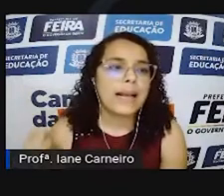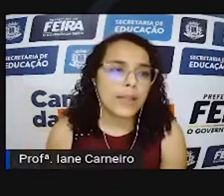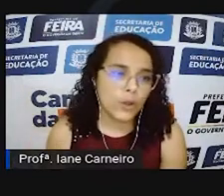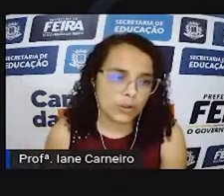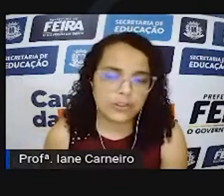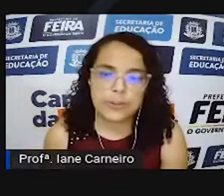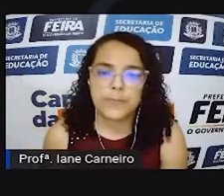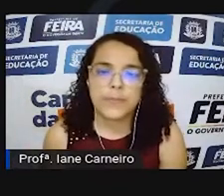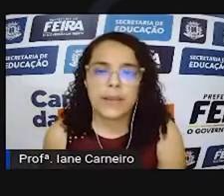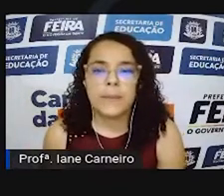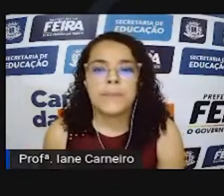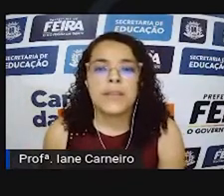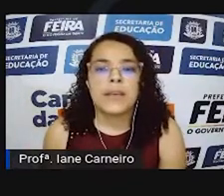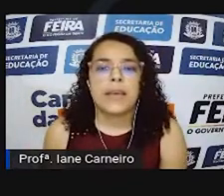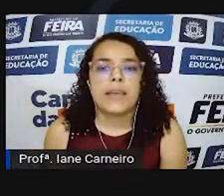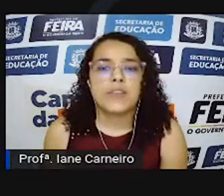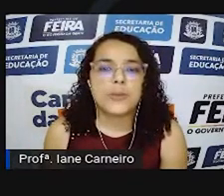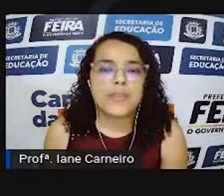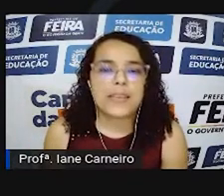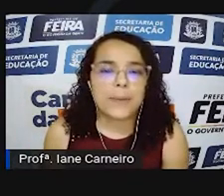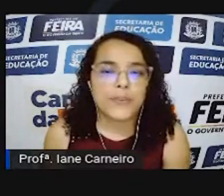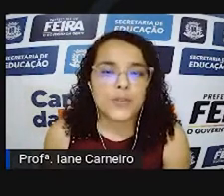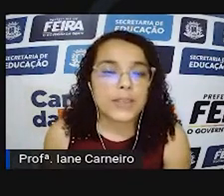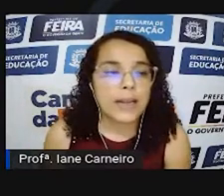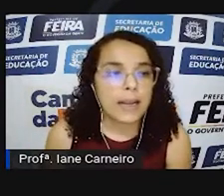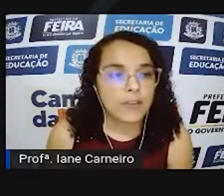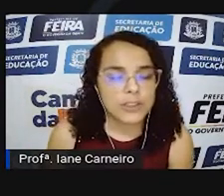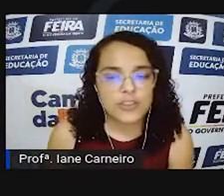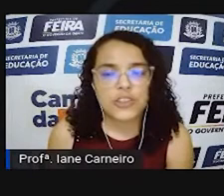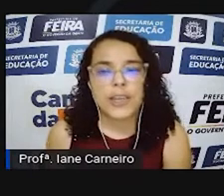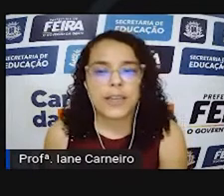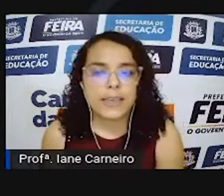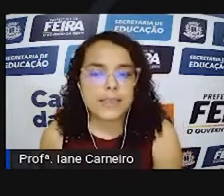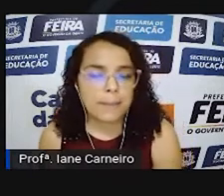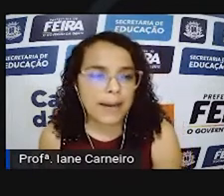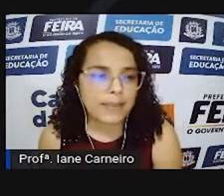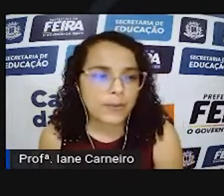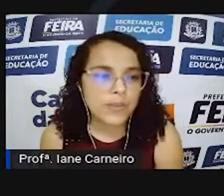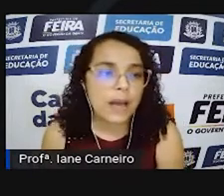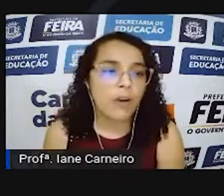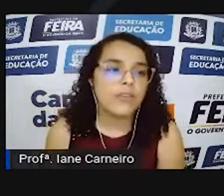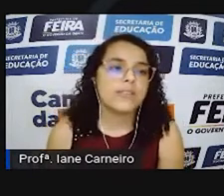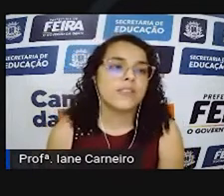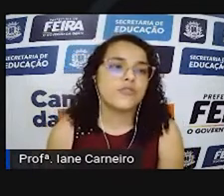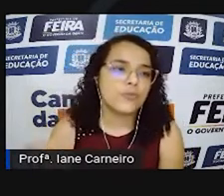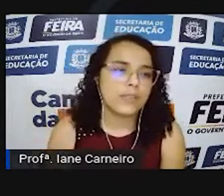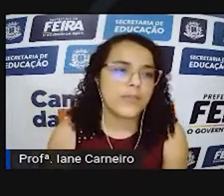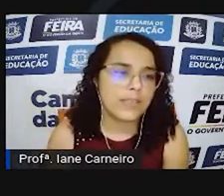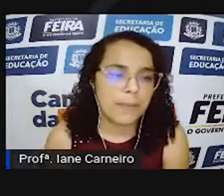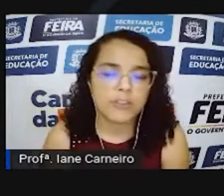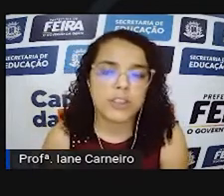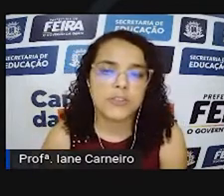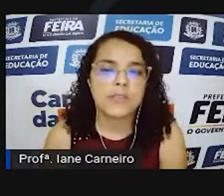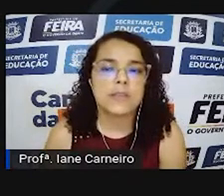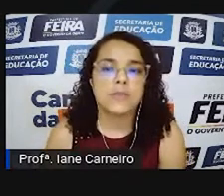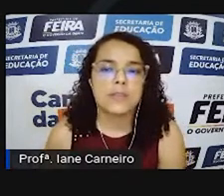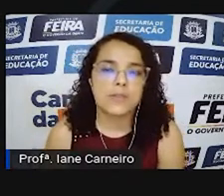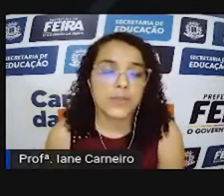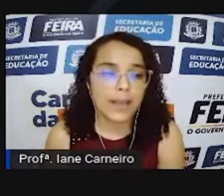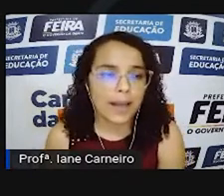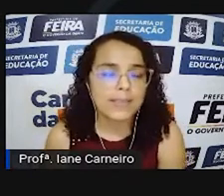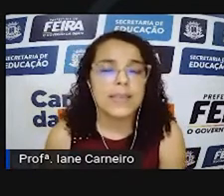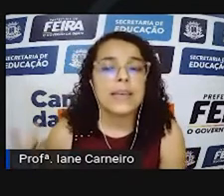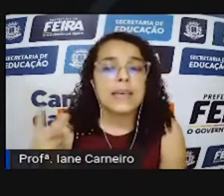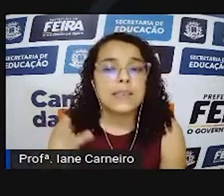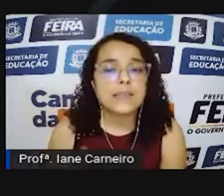grupo Gadote. Né? Nós temos aqui a professora Ana Cláudia Teixeira e Ana Marta Gonçalves, que juntas fazem parte da divisão dos